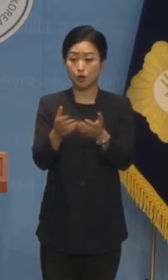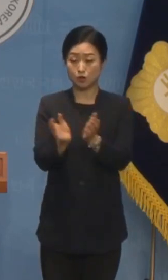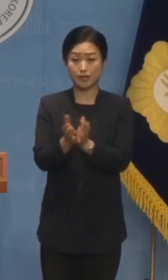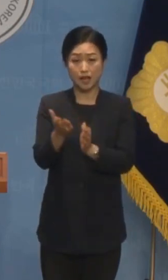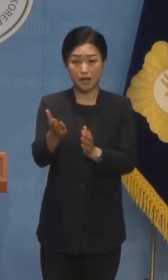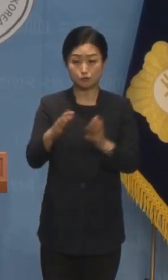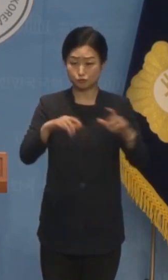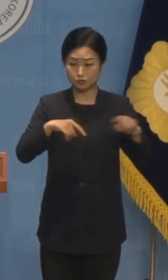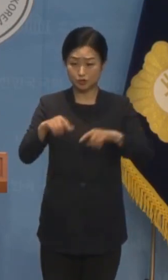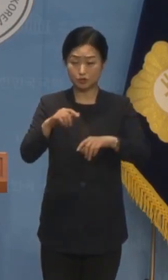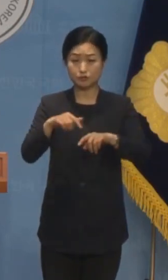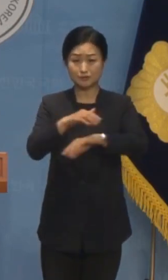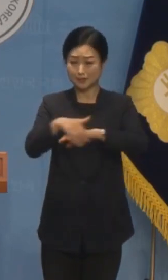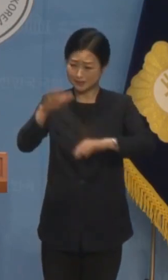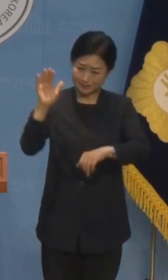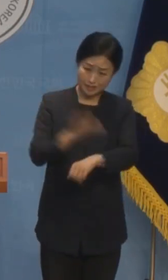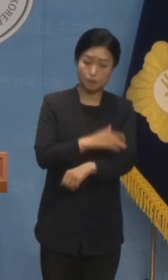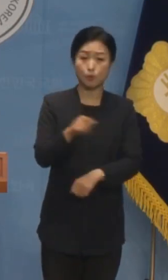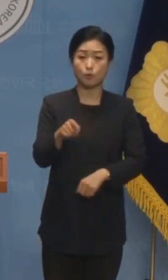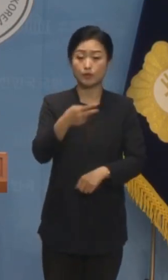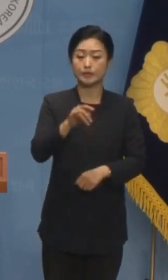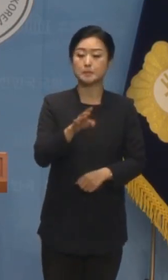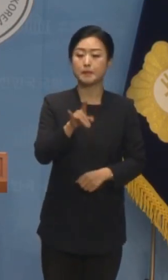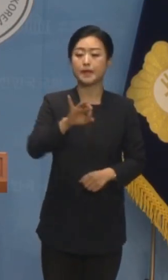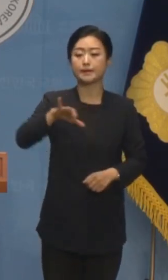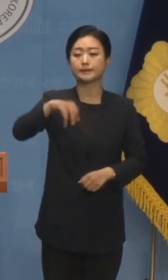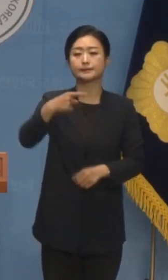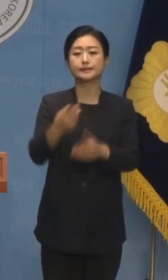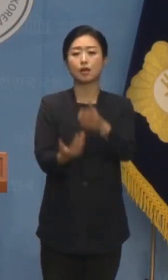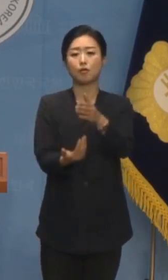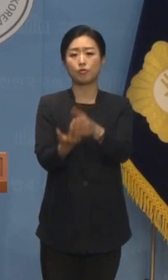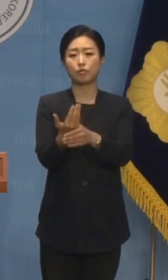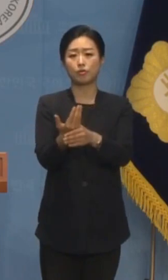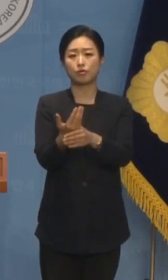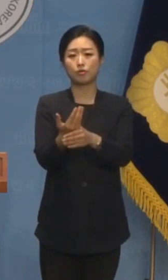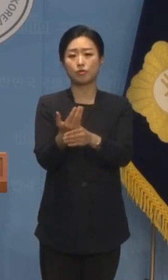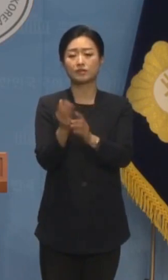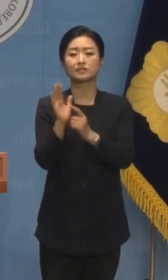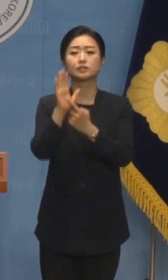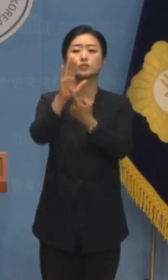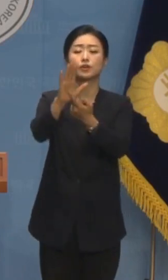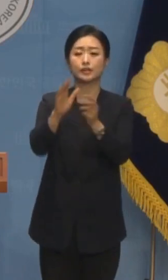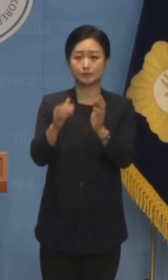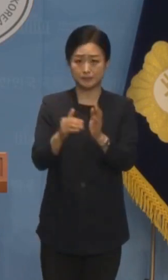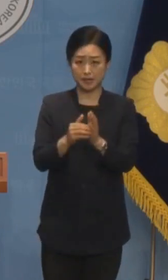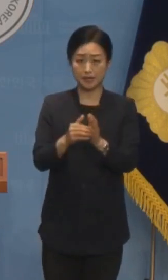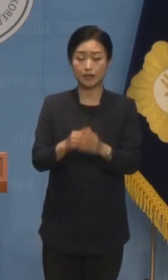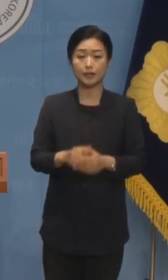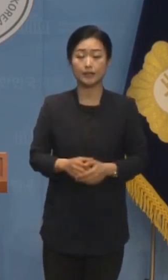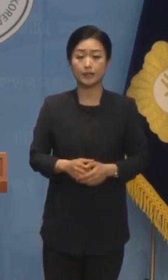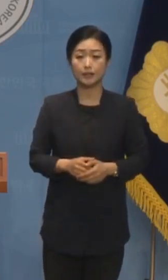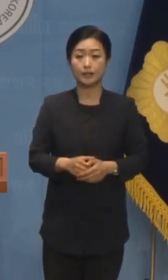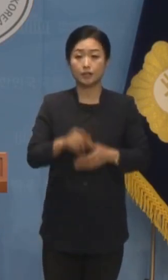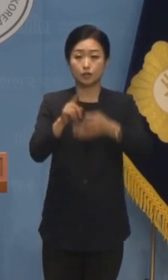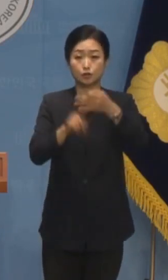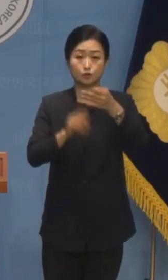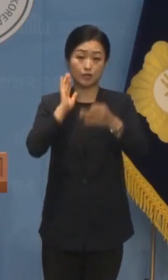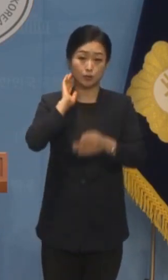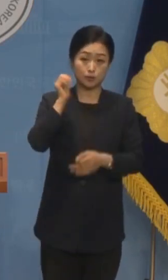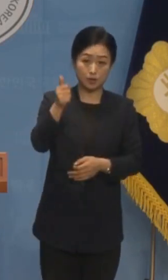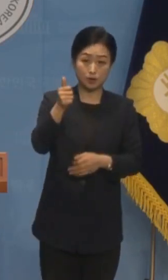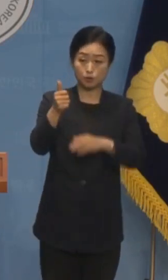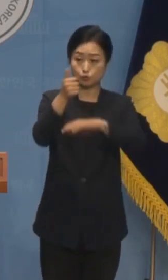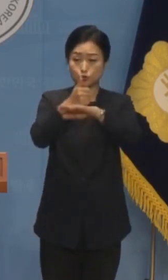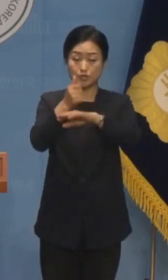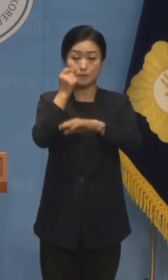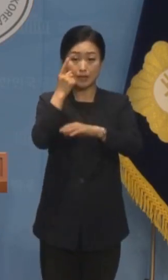국정기조가 잘못되었다는 것이 딥페이크 사태를 통해 또다시 드러난 것입니다. 윤석열 대통령이 취임